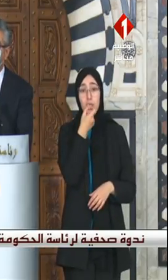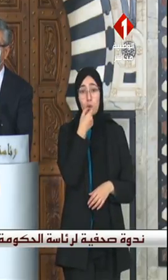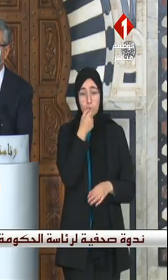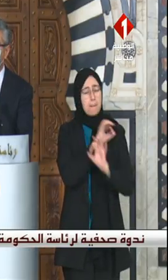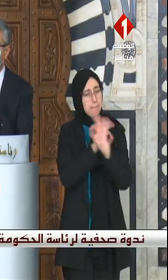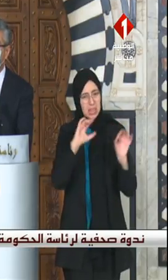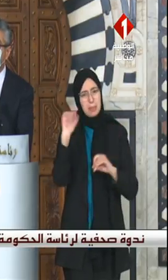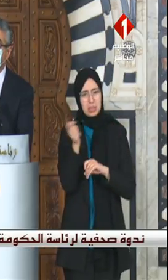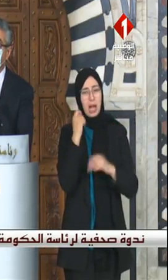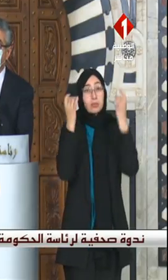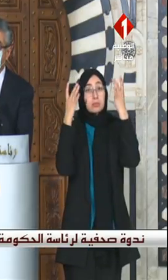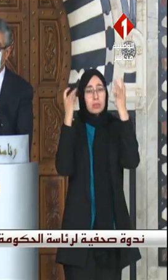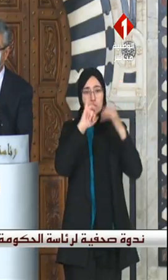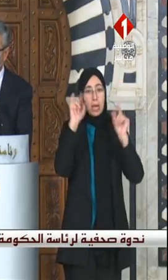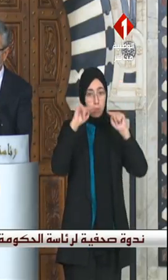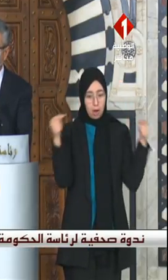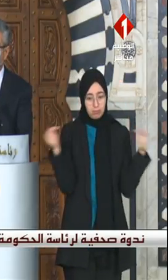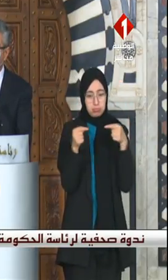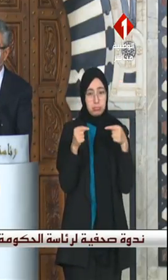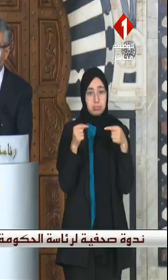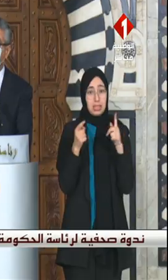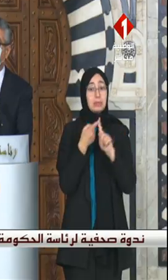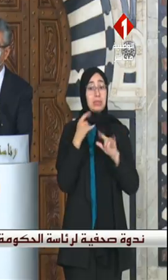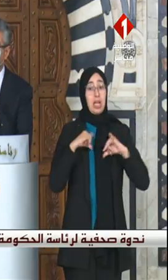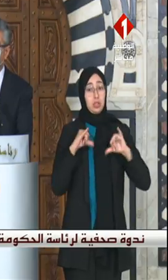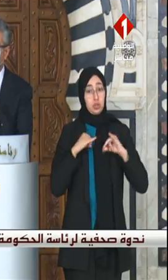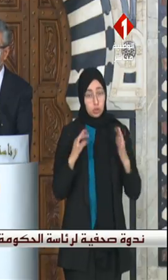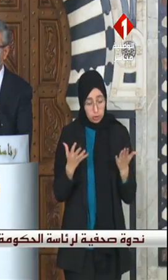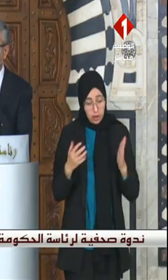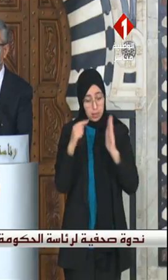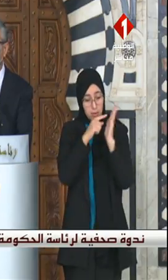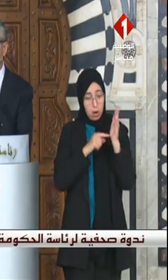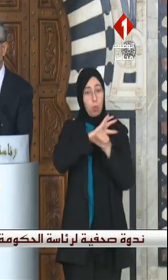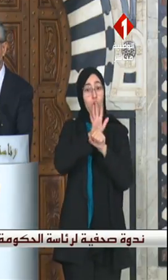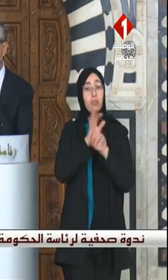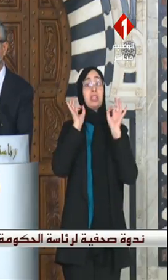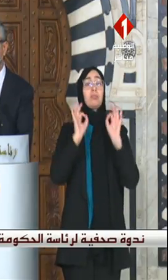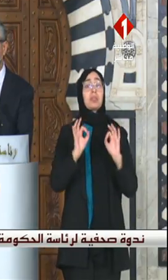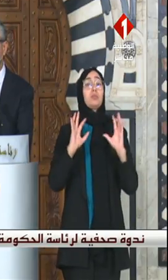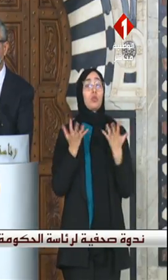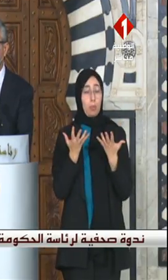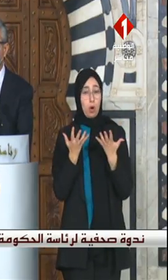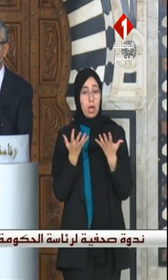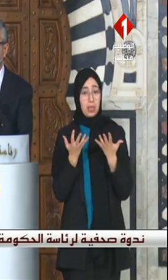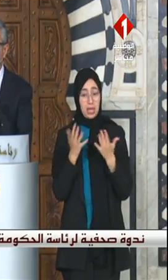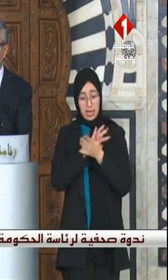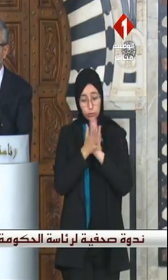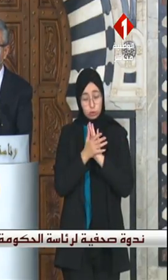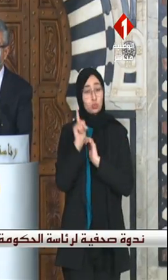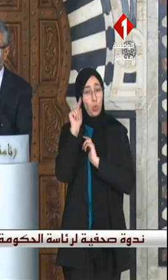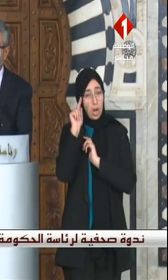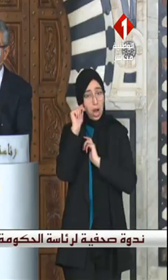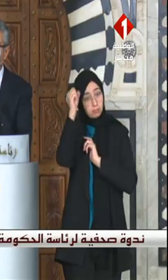انفلاماتوار، وعندهم دليل متاع علاج الكوفيد اللي هو ينتجوه الجمعيات